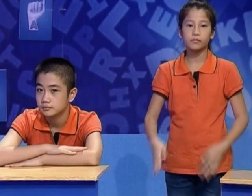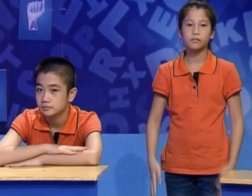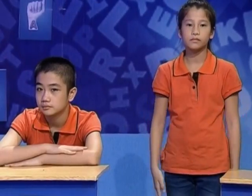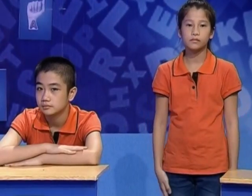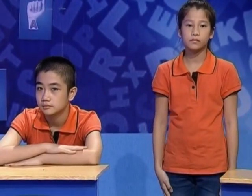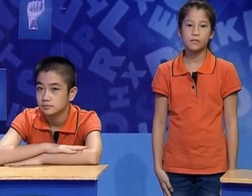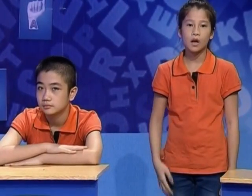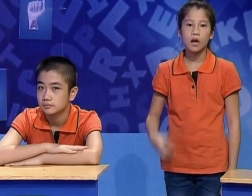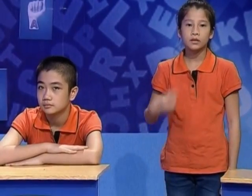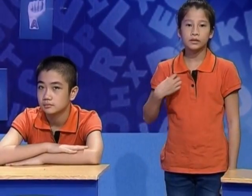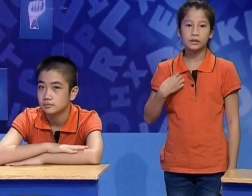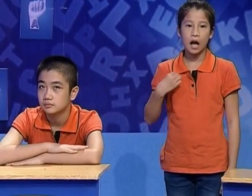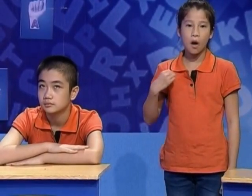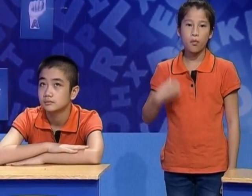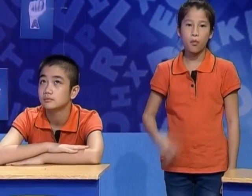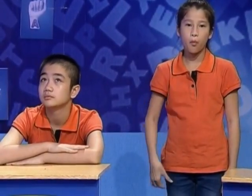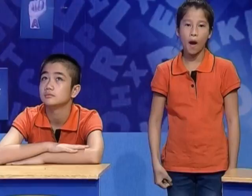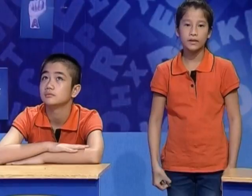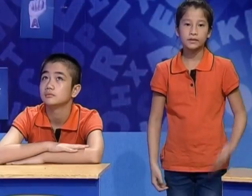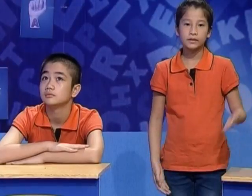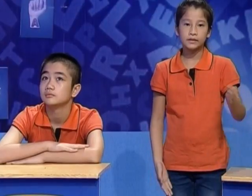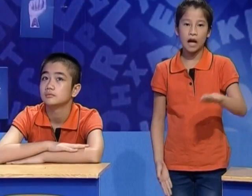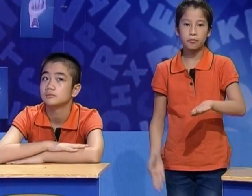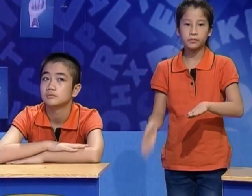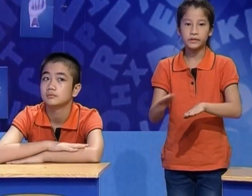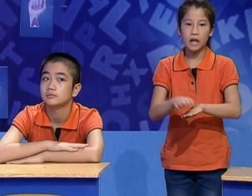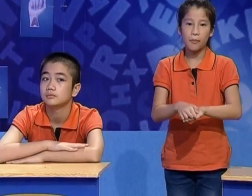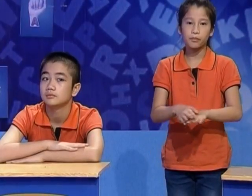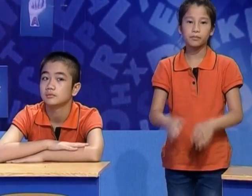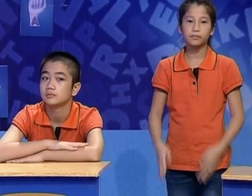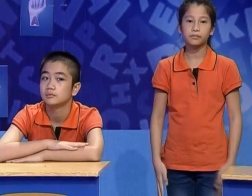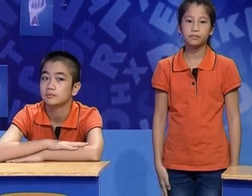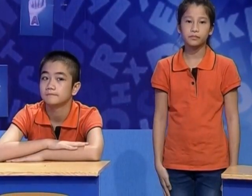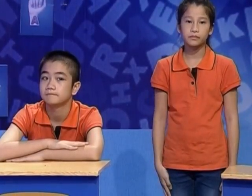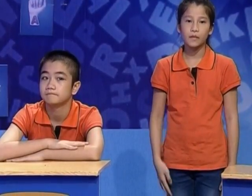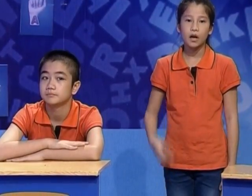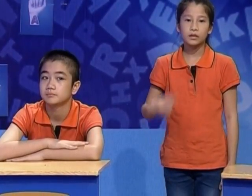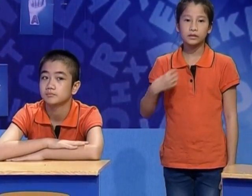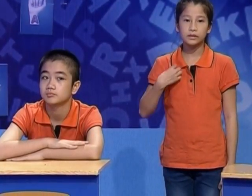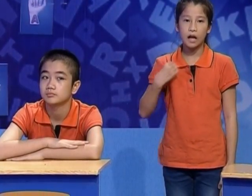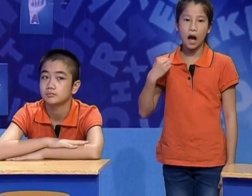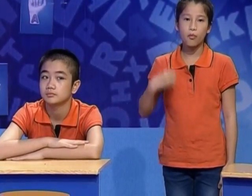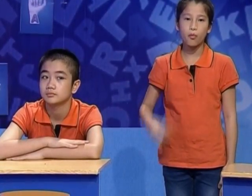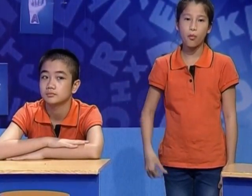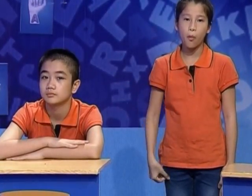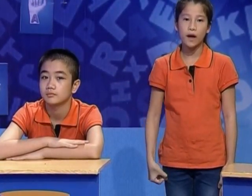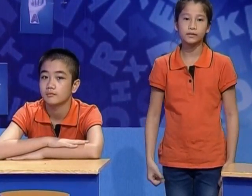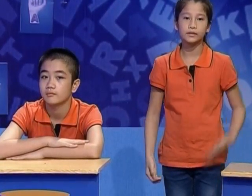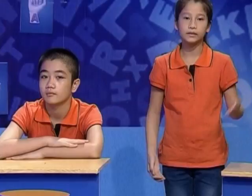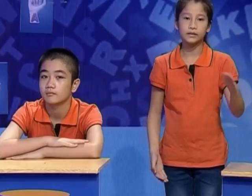Bạn đang thực hành ký hiệu gấp quần áo đấy các em ạ. Đây là ký hiệu gấp quần áo đấy. Hãy cùng quan sát bạn làm ký hiệu